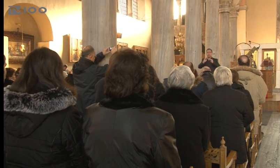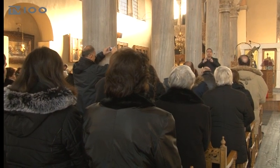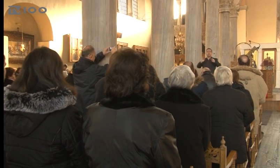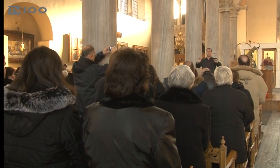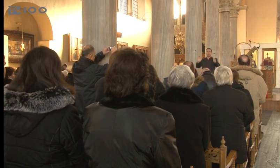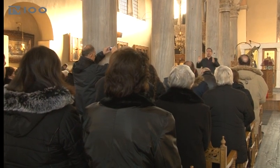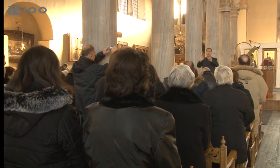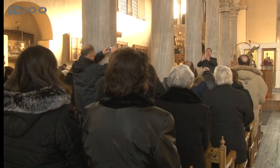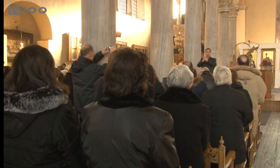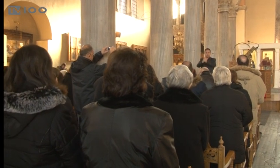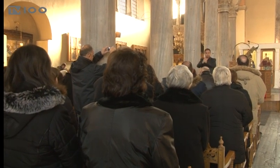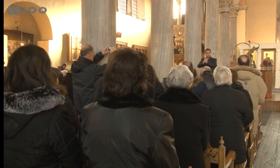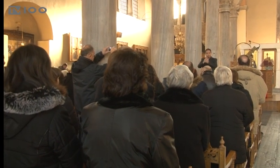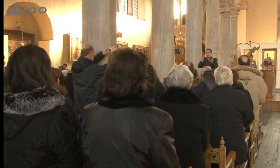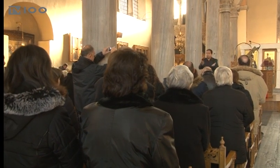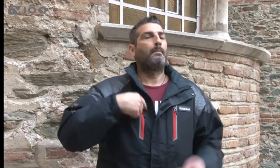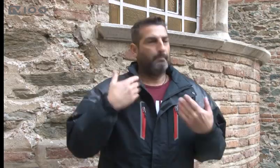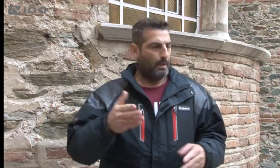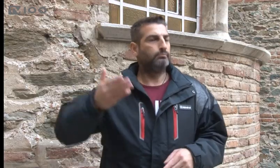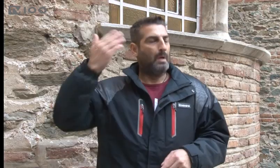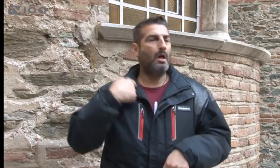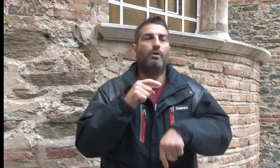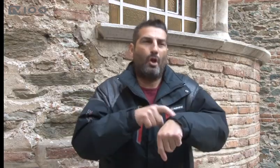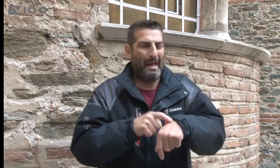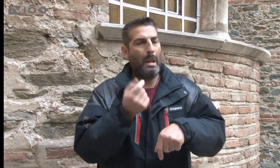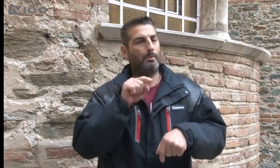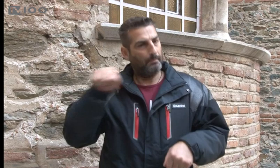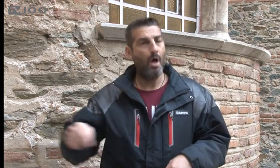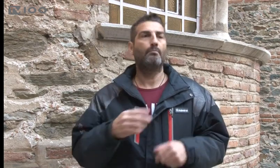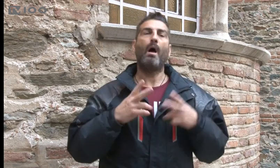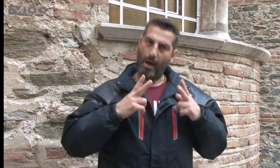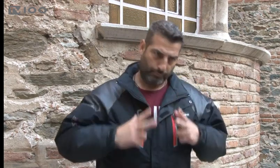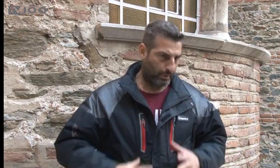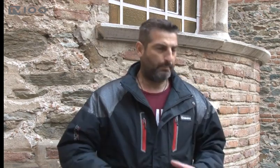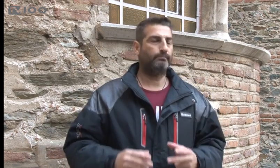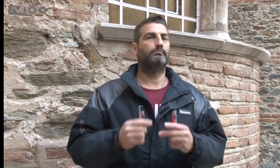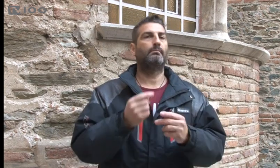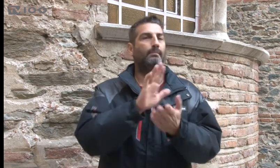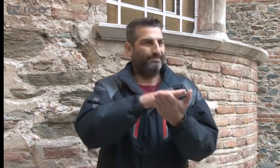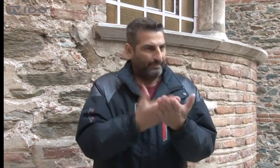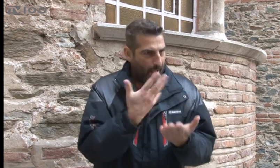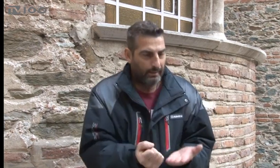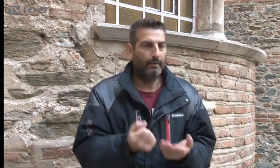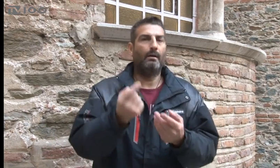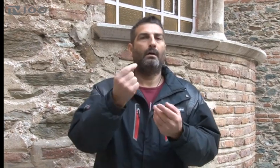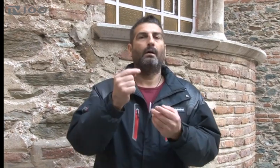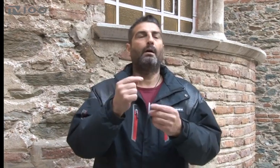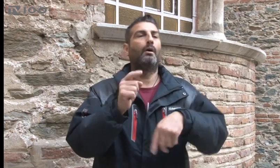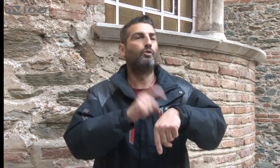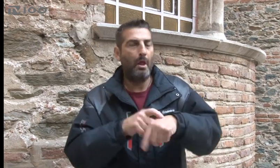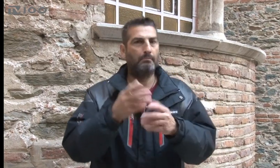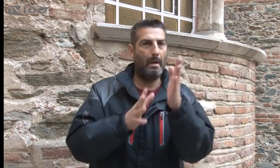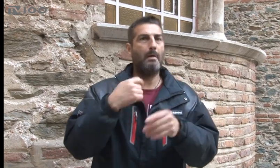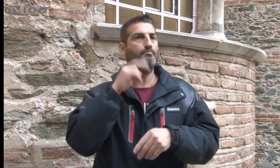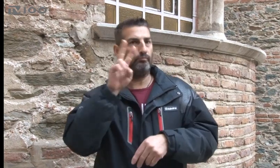στην νοηματική Θεία Λειτουργία, να έχουν συμμετοχή. Όχι, έχω έρθει πάρα πολλές φορές. Είμαι πάρα πολύ ικανοποιημένος γιατί